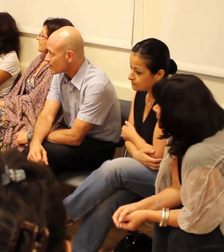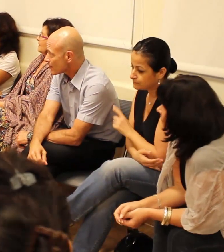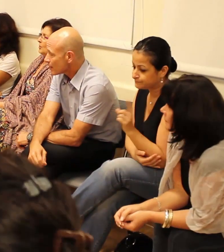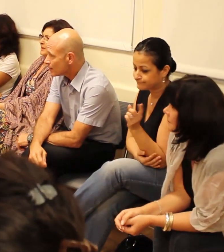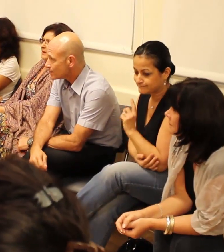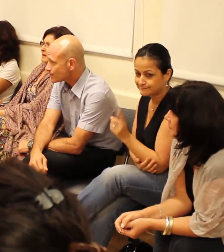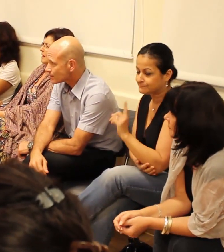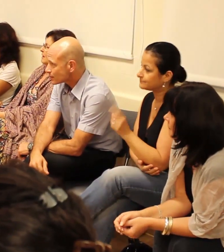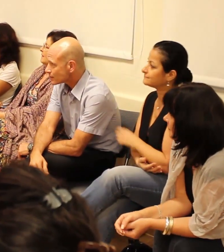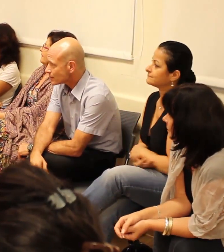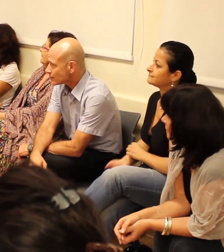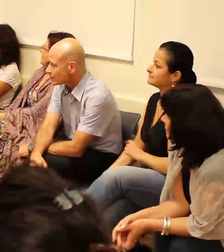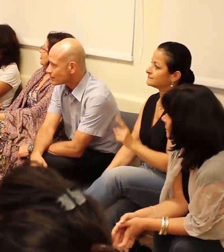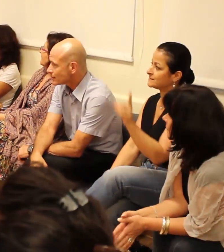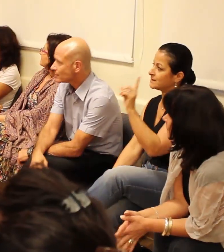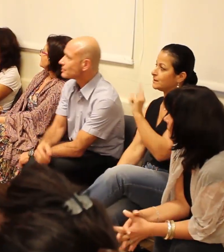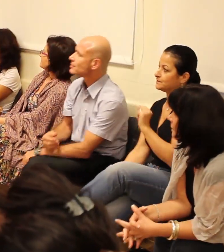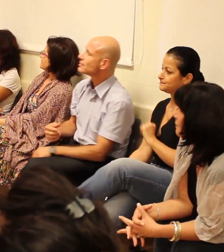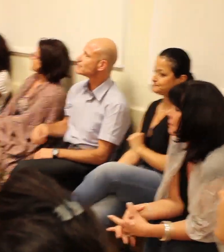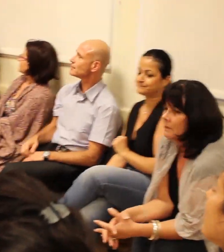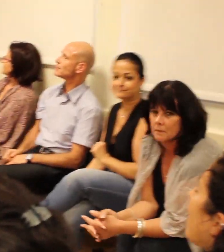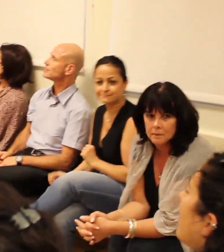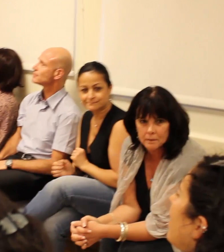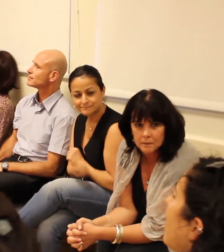זה לא חד לשמי. השאלה מה הדעה